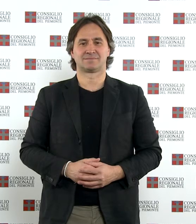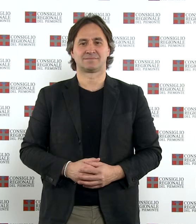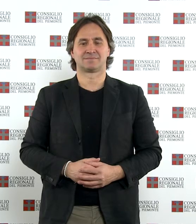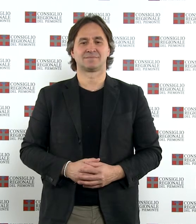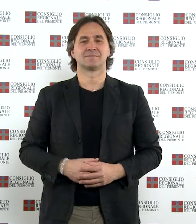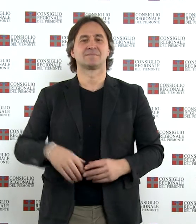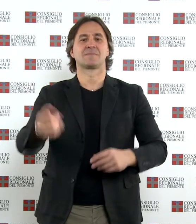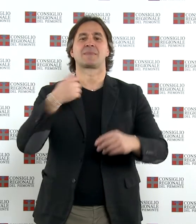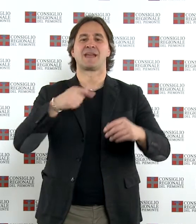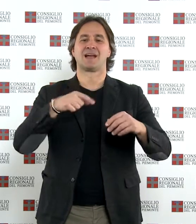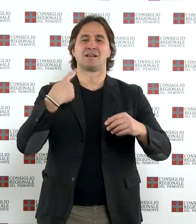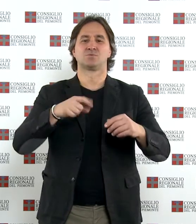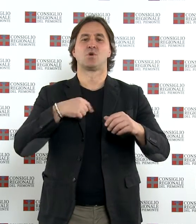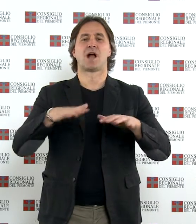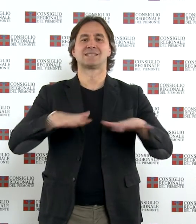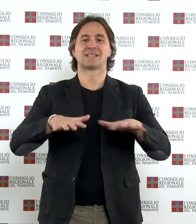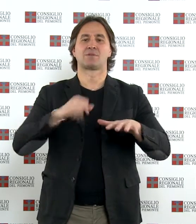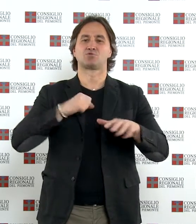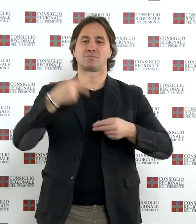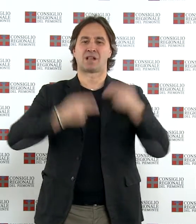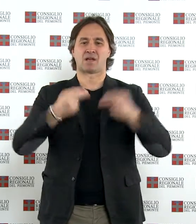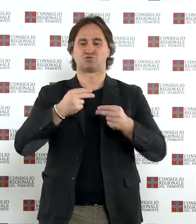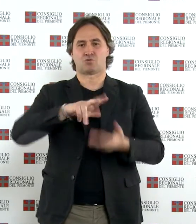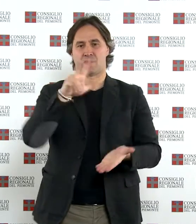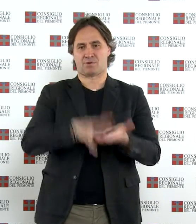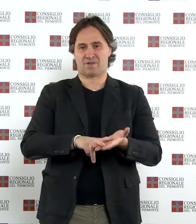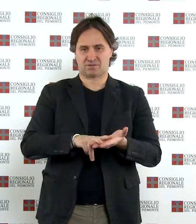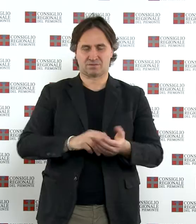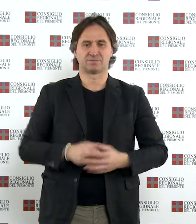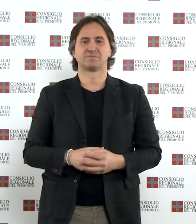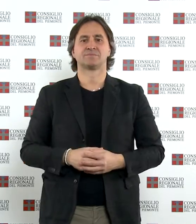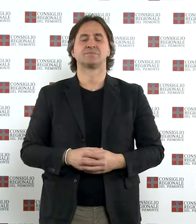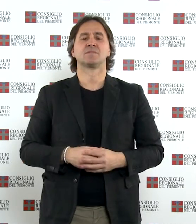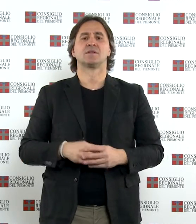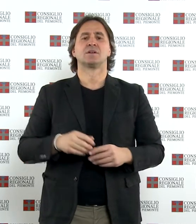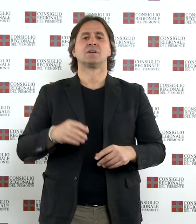approvato l'assestamento di bilancio. A Torino un'unica ASL.